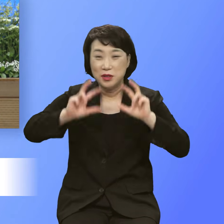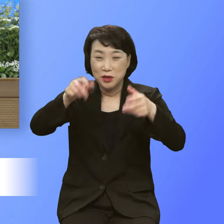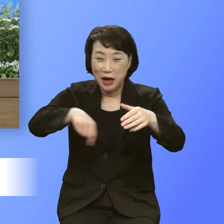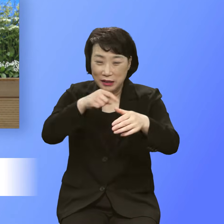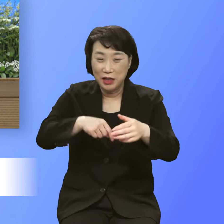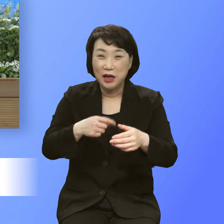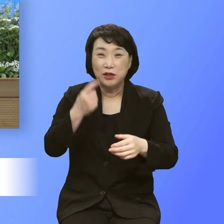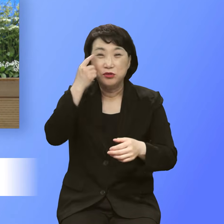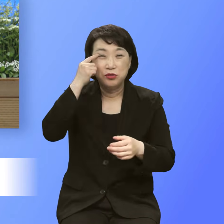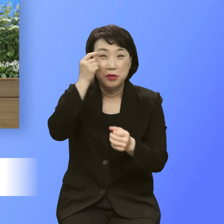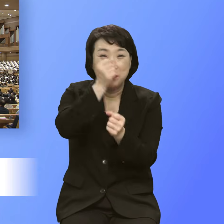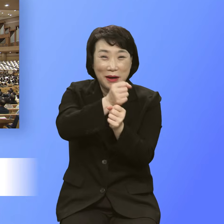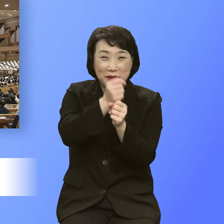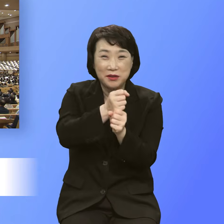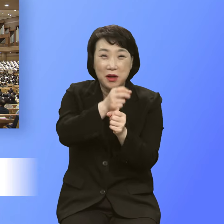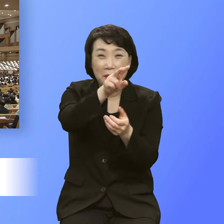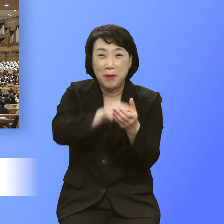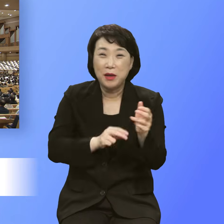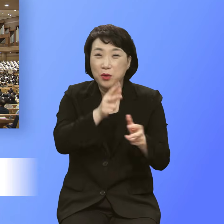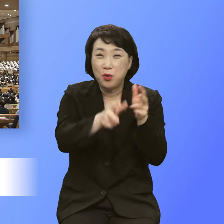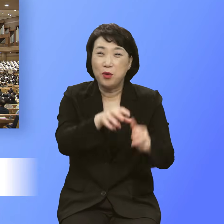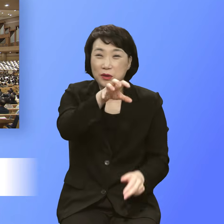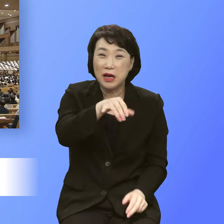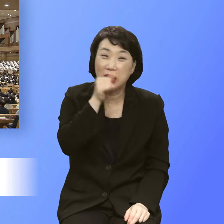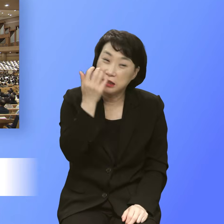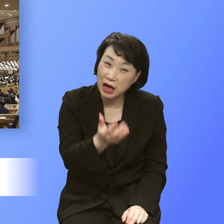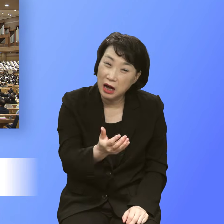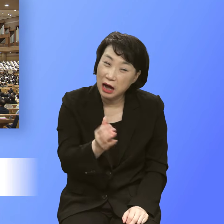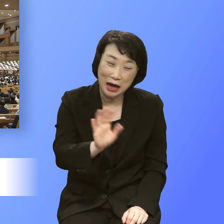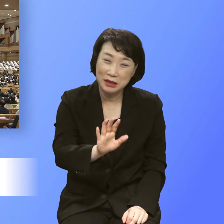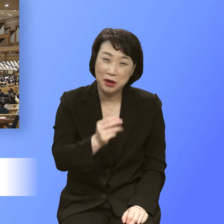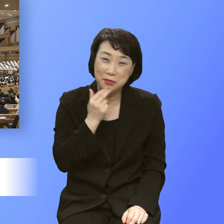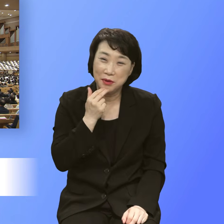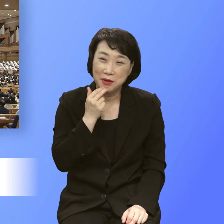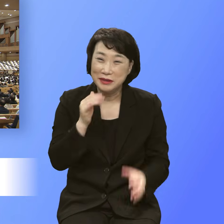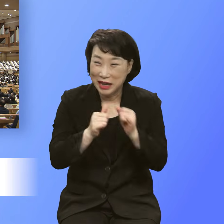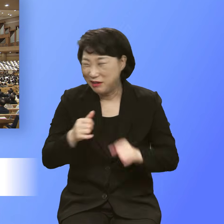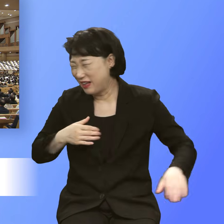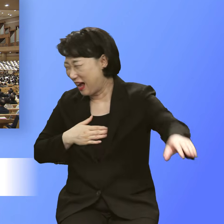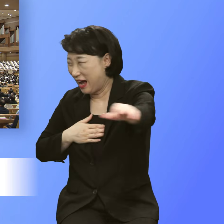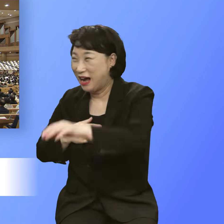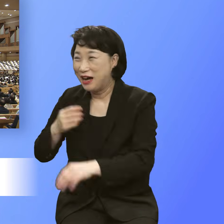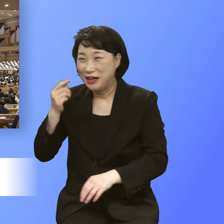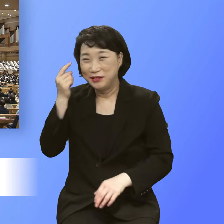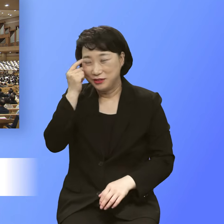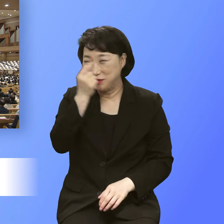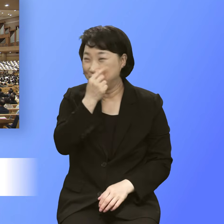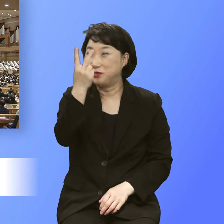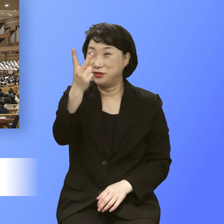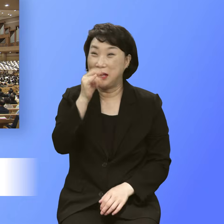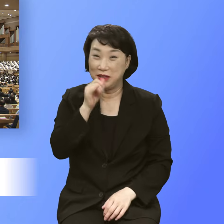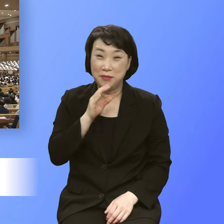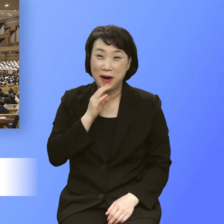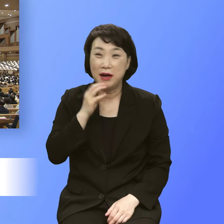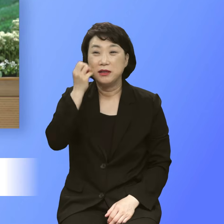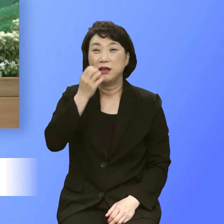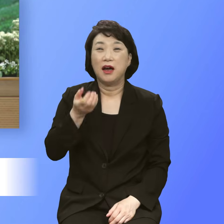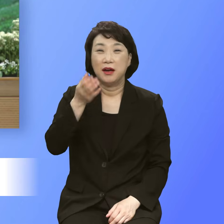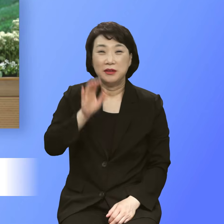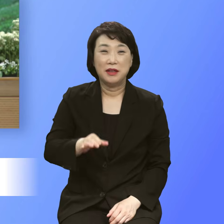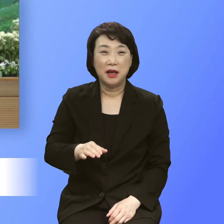눈 만들어서 판다는 데 있어요? 다 똑같이 사람들이 똑같이 눈이 달려있어. 신기하다. 이게 전부 다